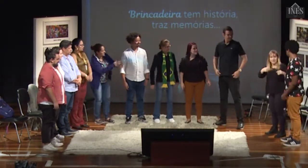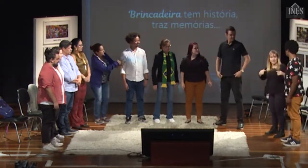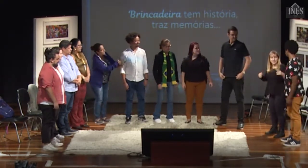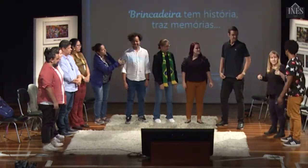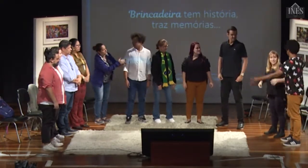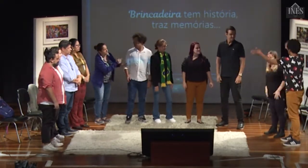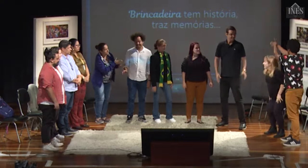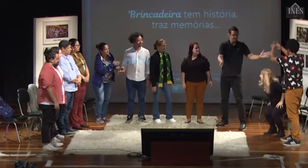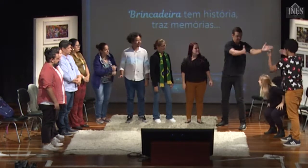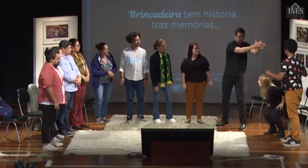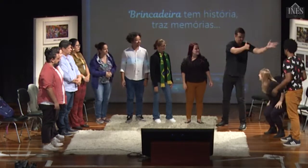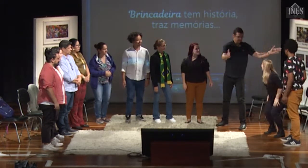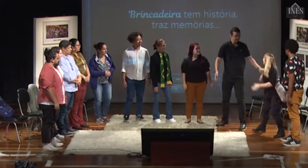aqui em cima.